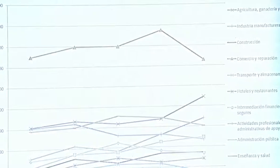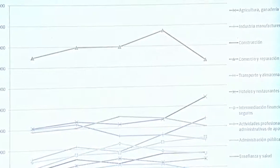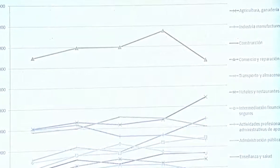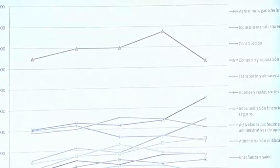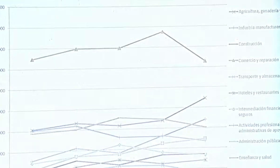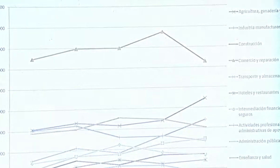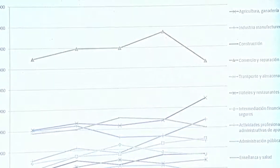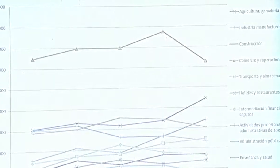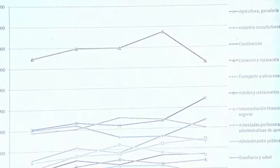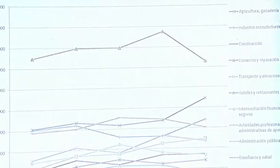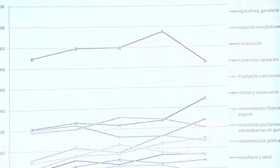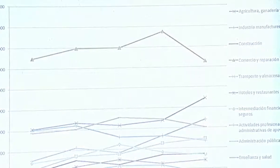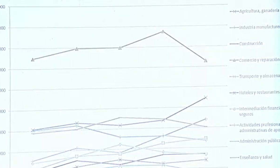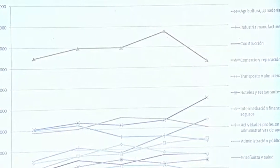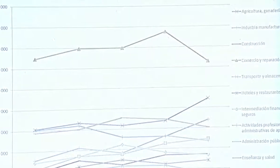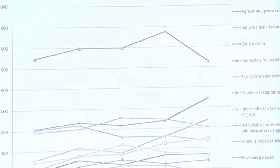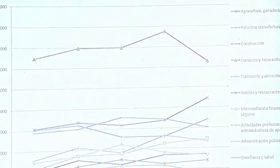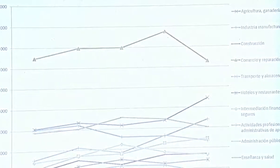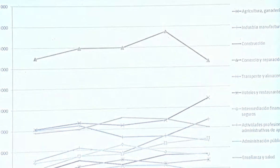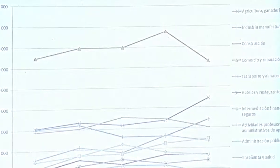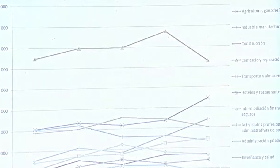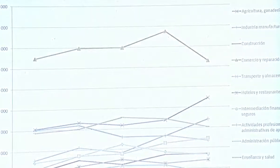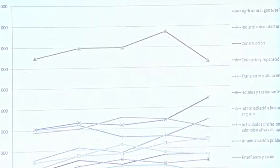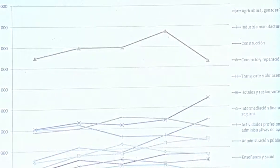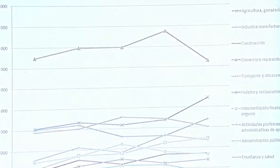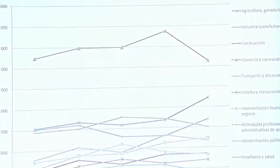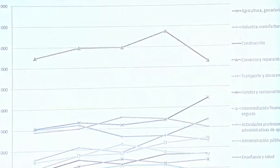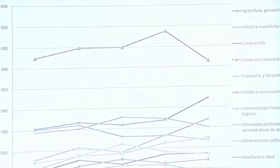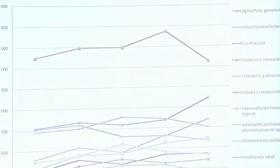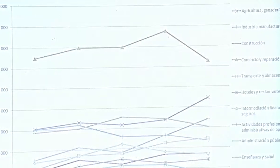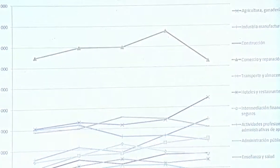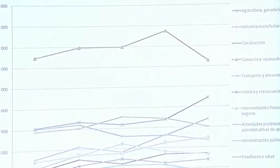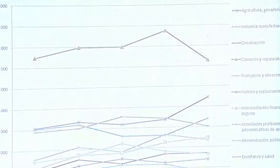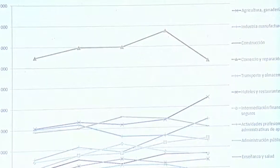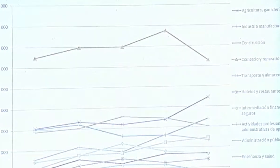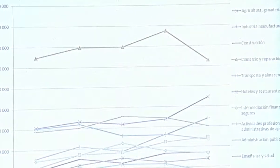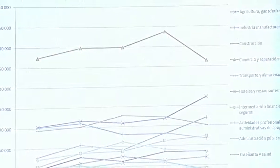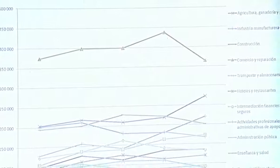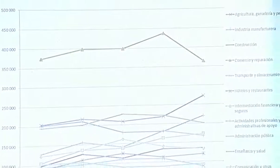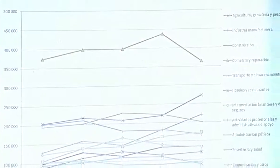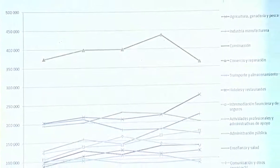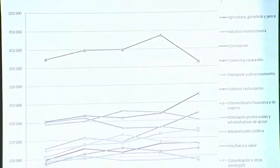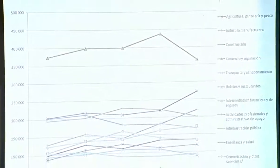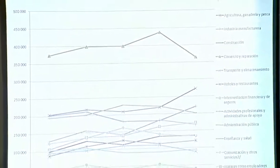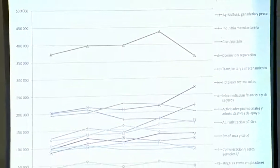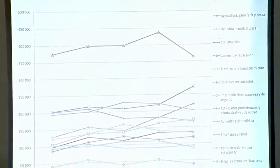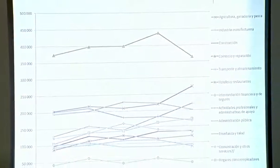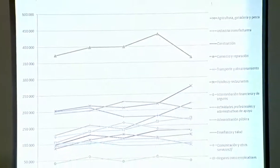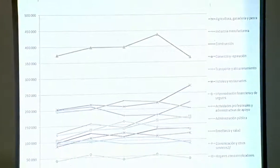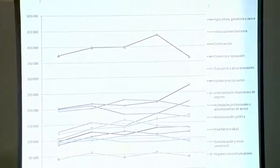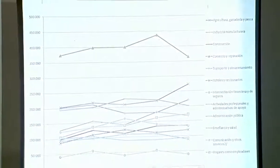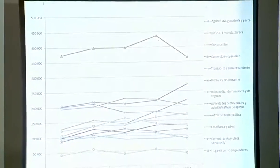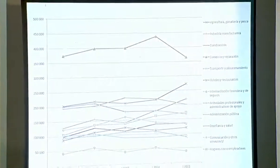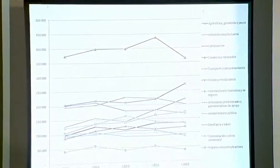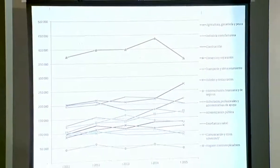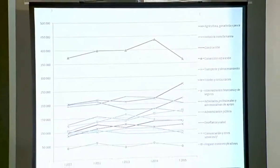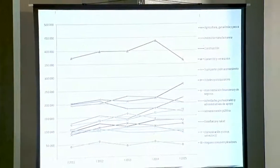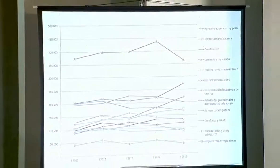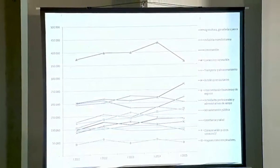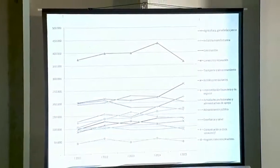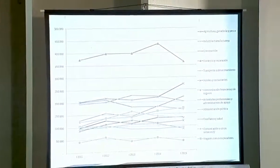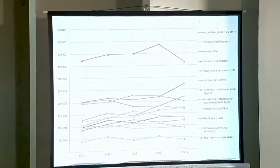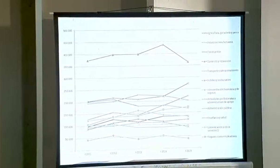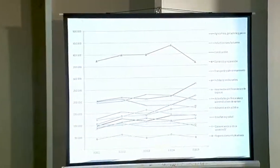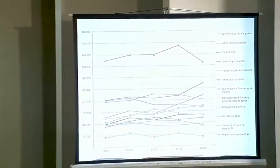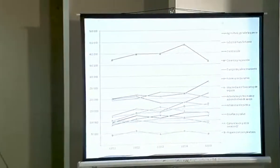Eso es motivo de preocupación, de ocupación y de un trabajo intenso que estamos haciendo desde el 8 de mayo del 2014 que llegamos